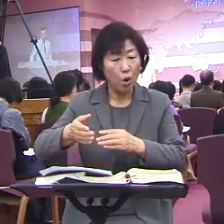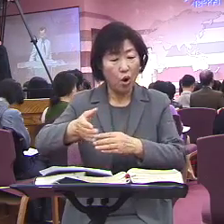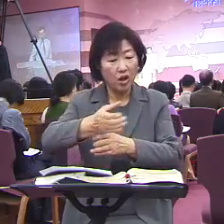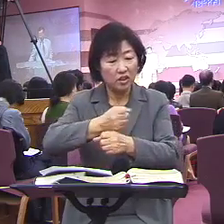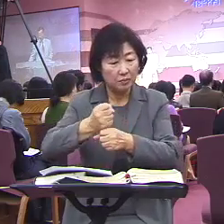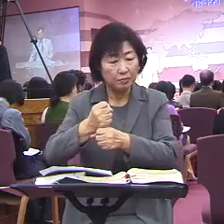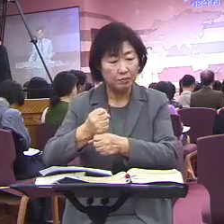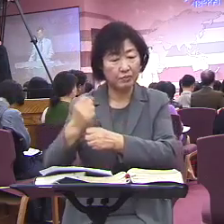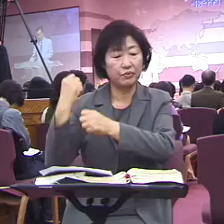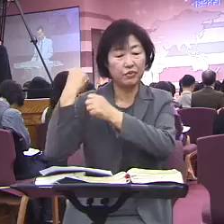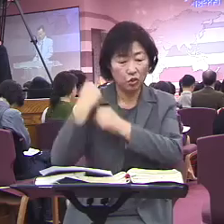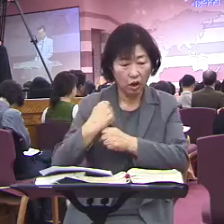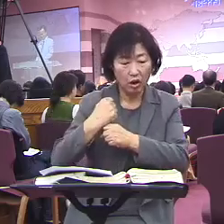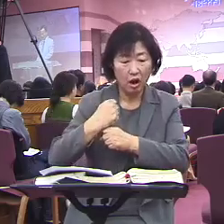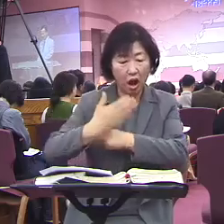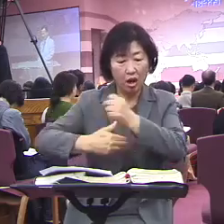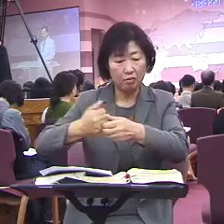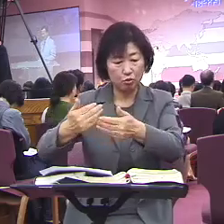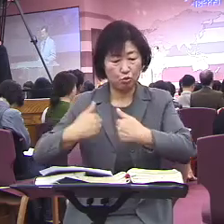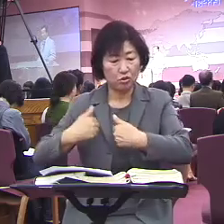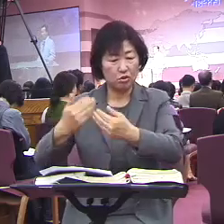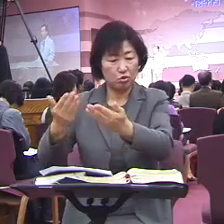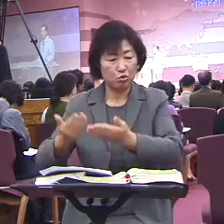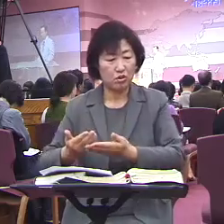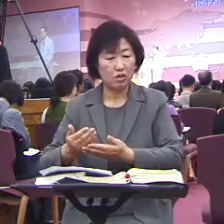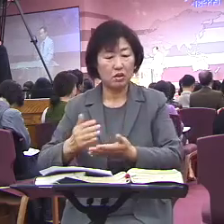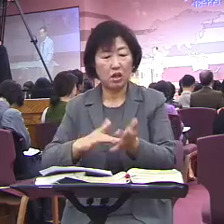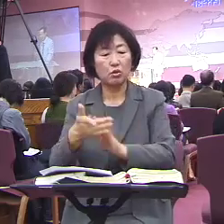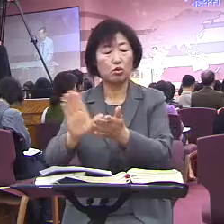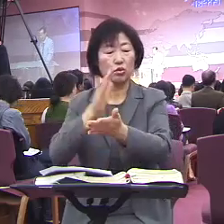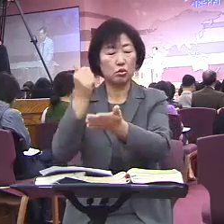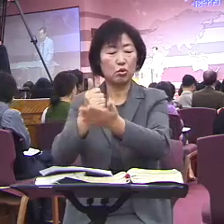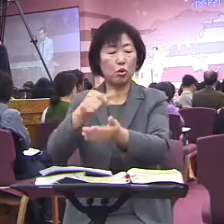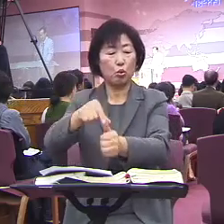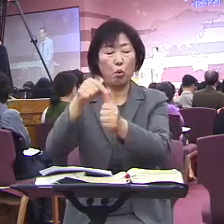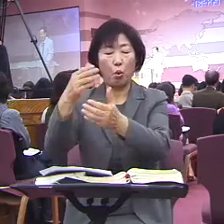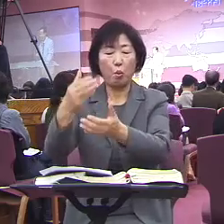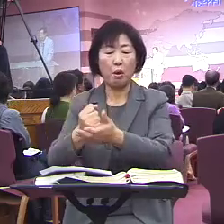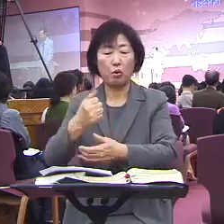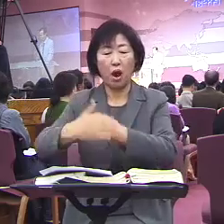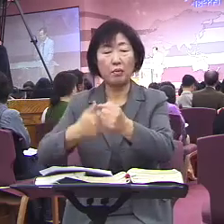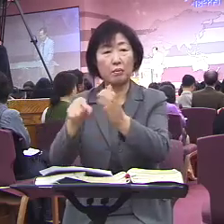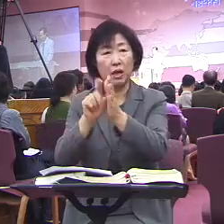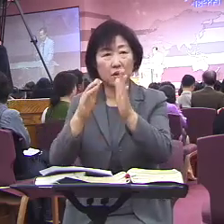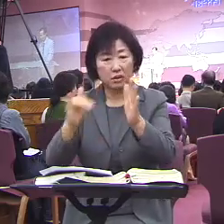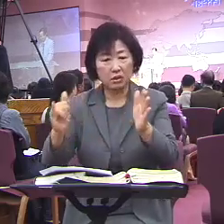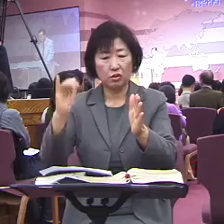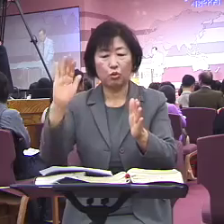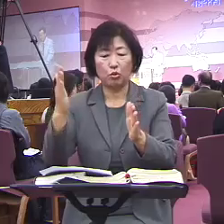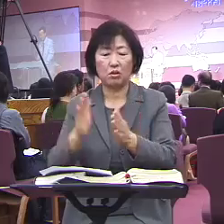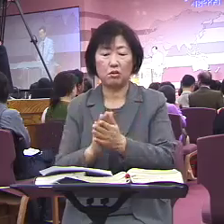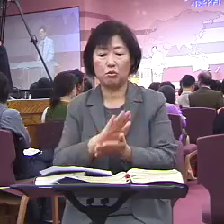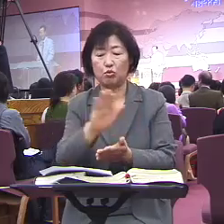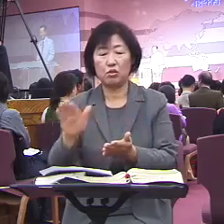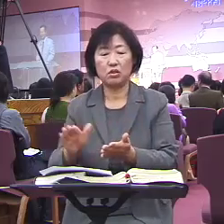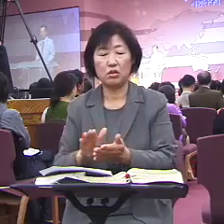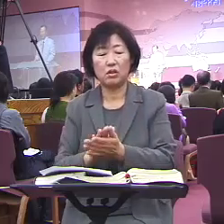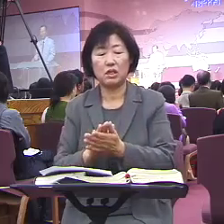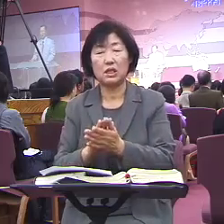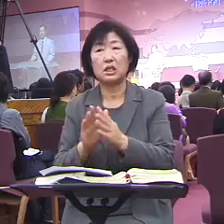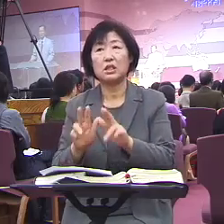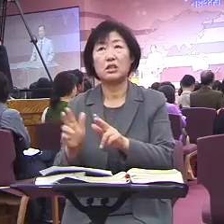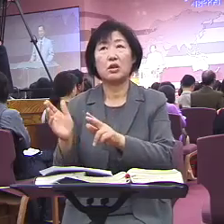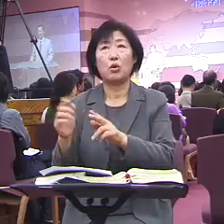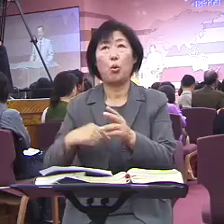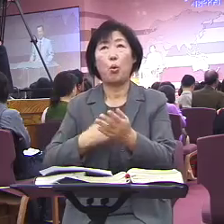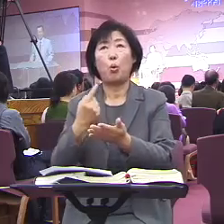말씀을 주시고 있습니다. 예수 그리스도로 구원받고 하나님의 백성들이 된 우리들은 이제